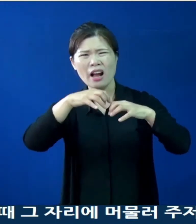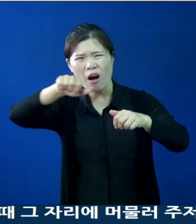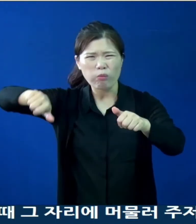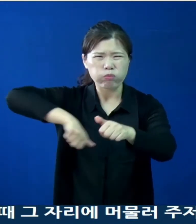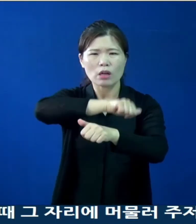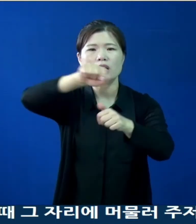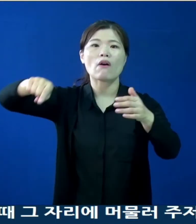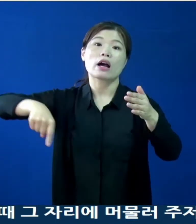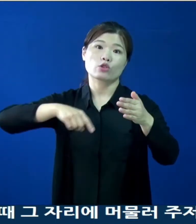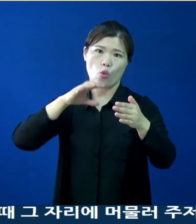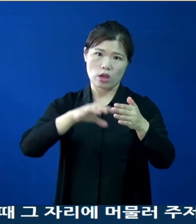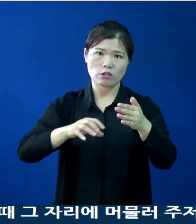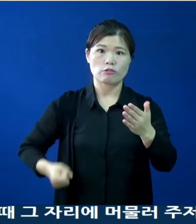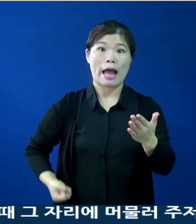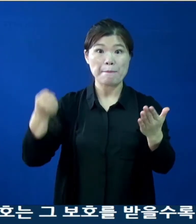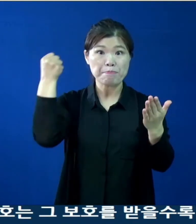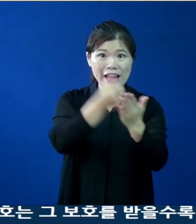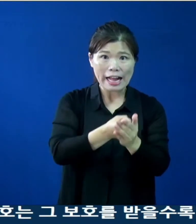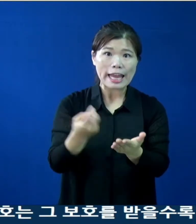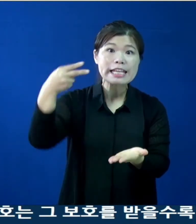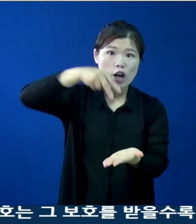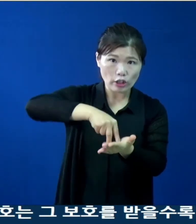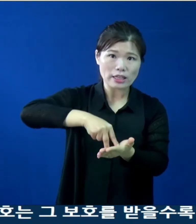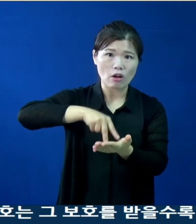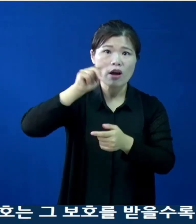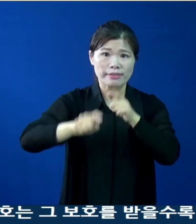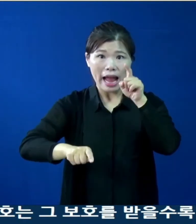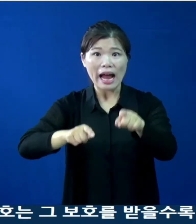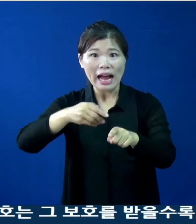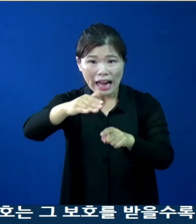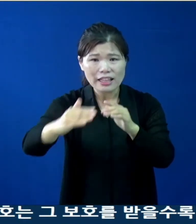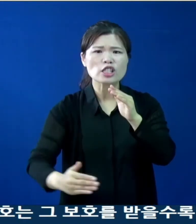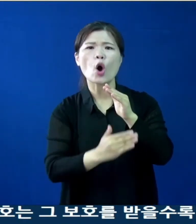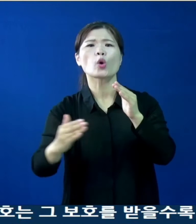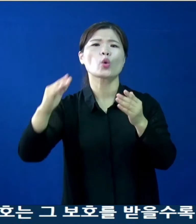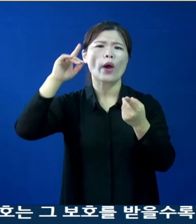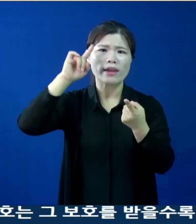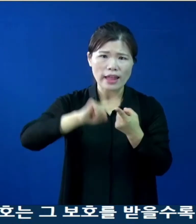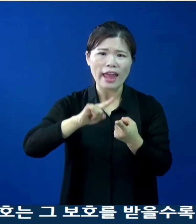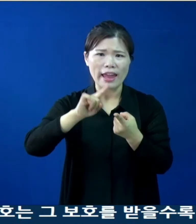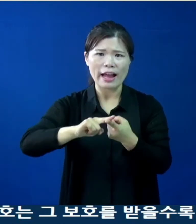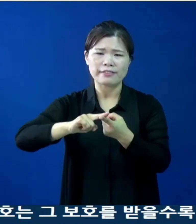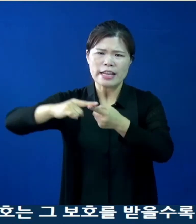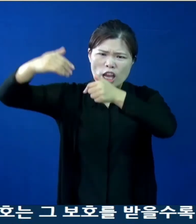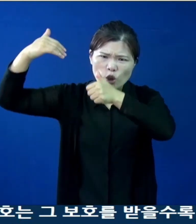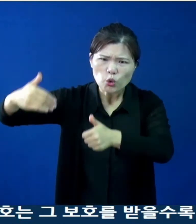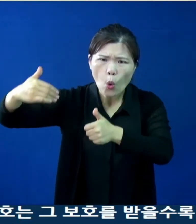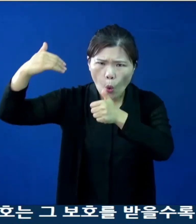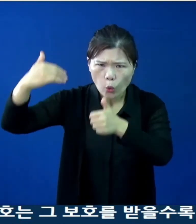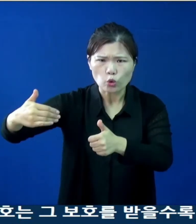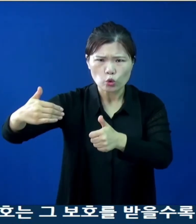속에도 담대하게 일어서 나아가는 성도에 대한 요구인 줄로 믿으시기 바랍니다.